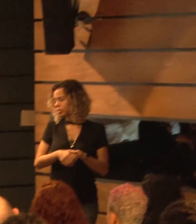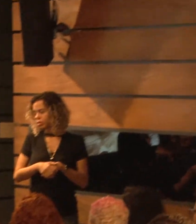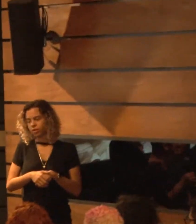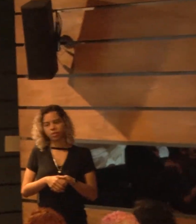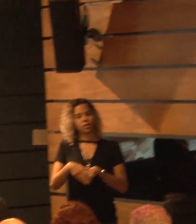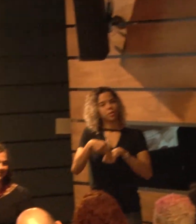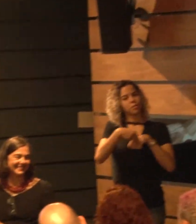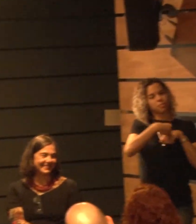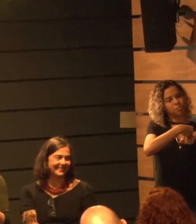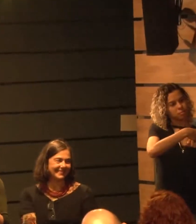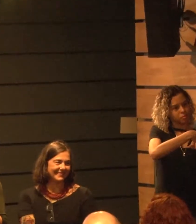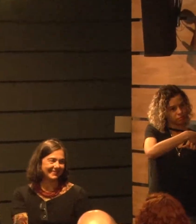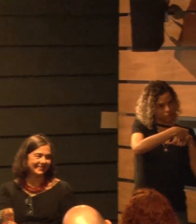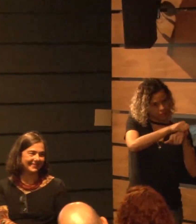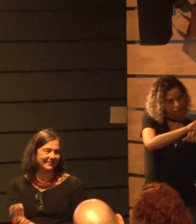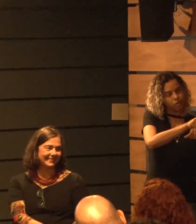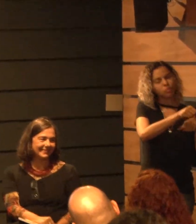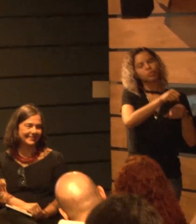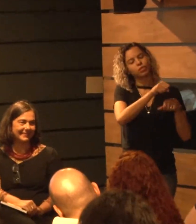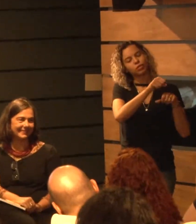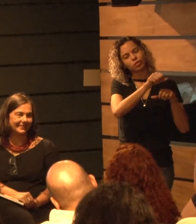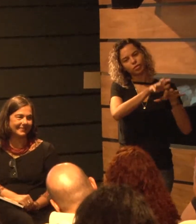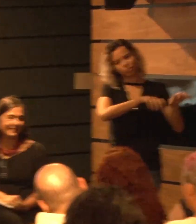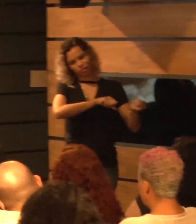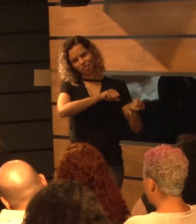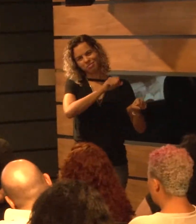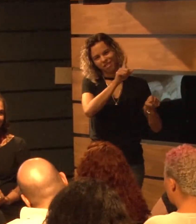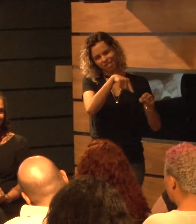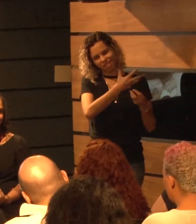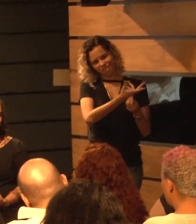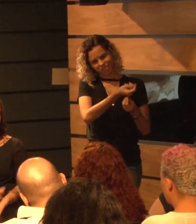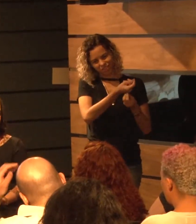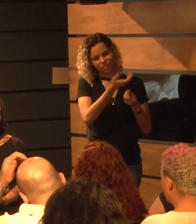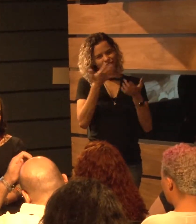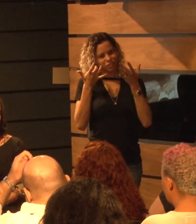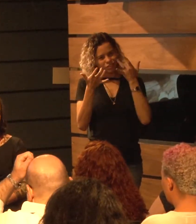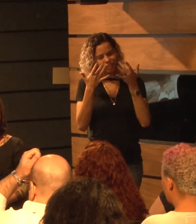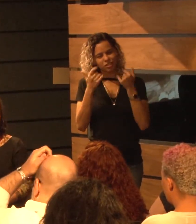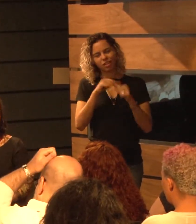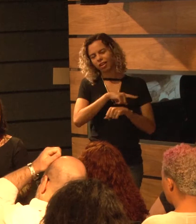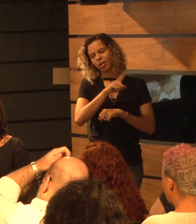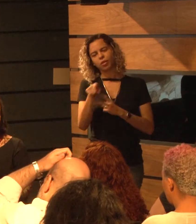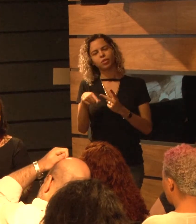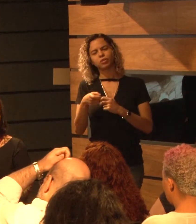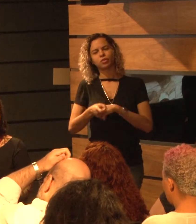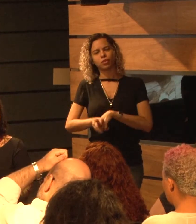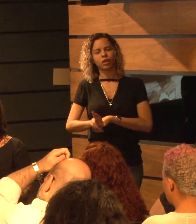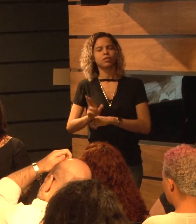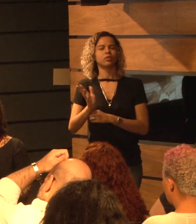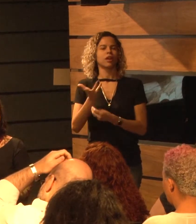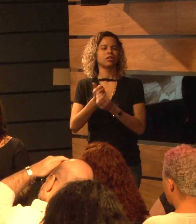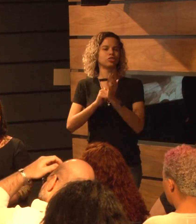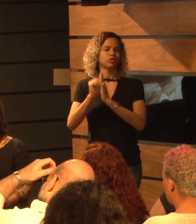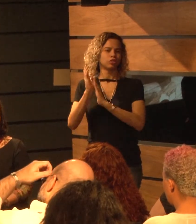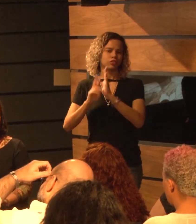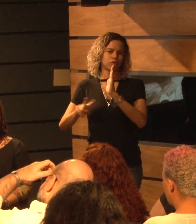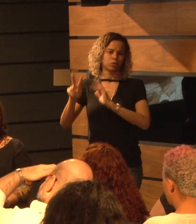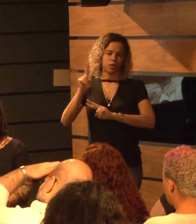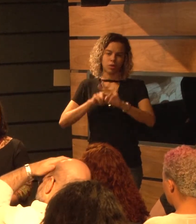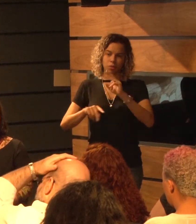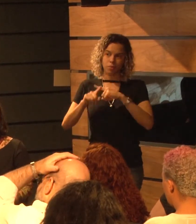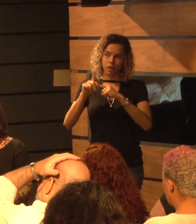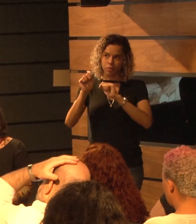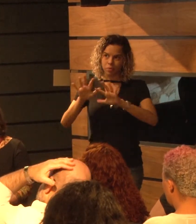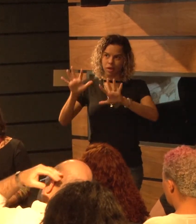um doutorado, mestrado em artes cênicas, aí eu falei, não, vou para as artes visuais para me criar um desafio, para eu, porque a